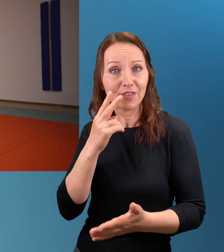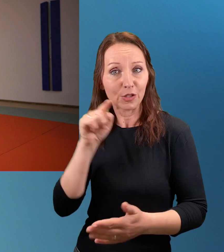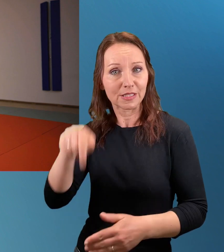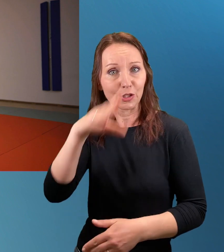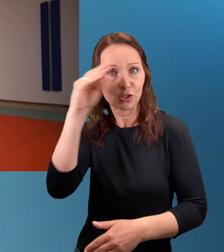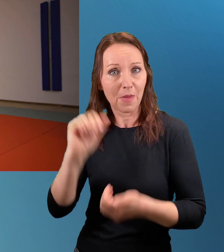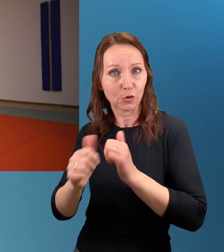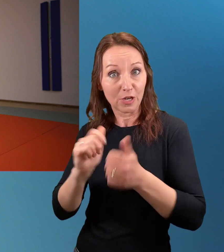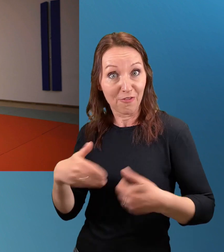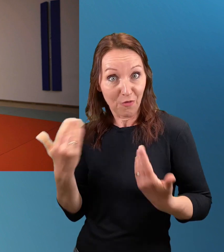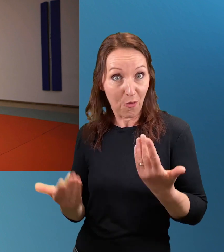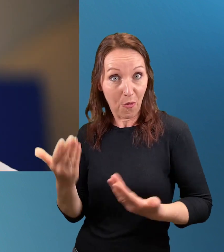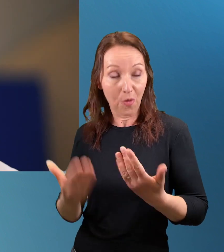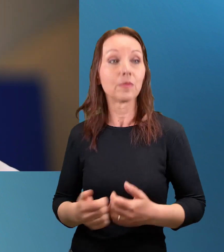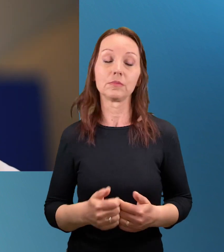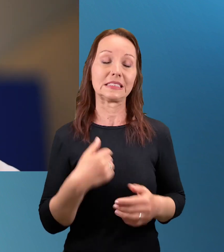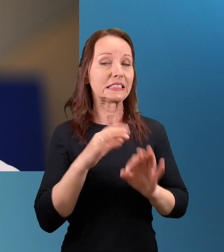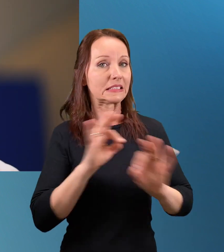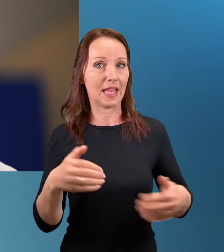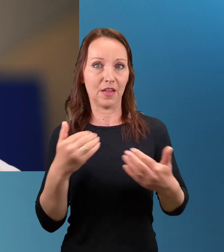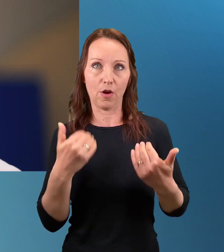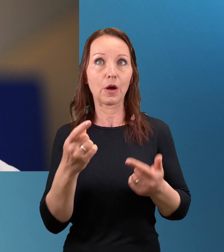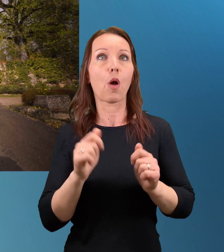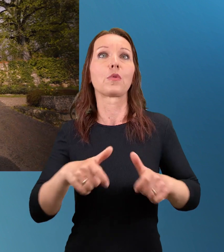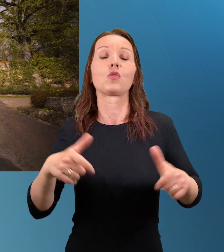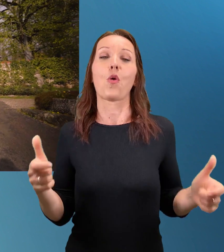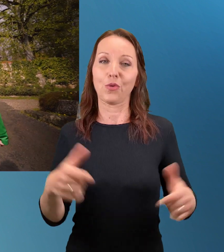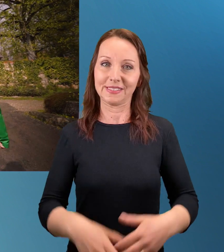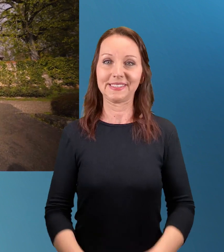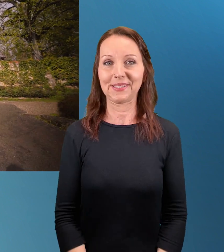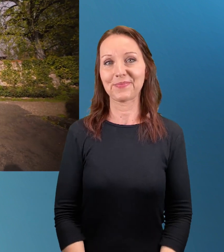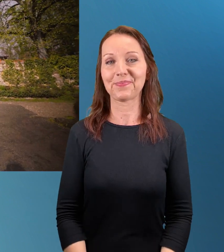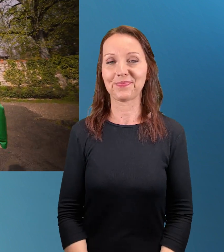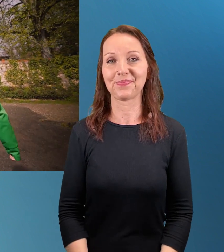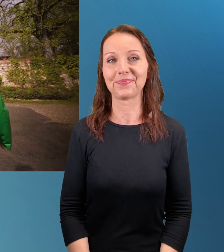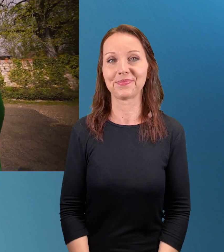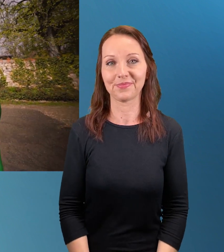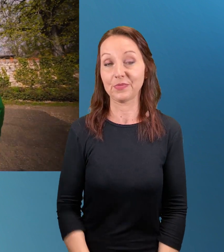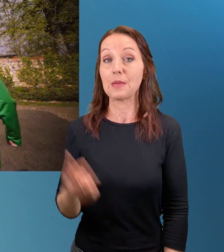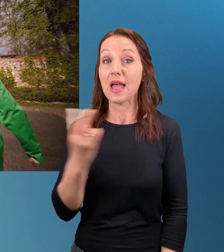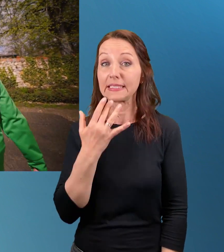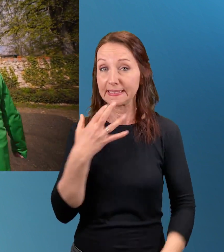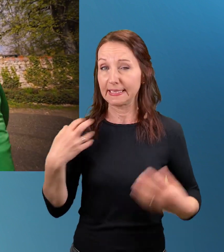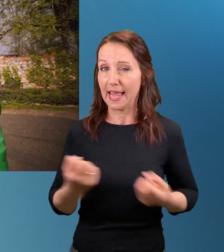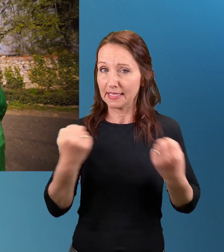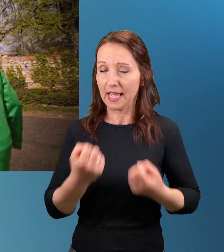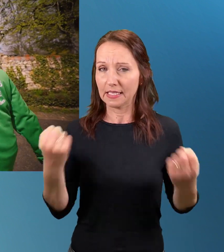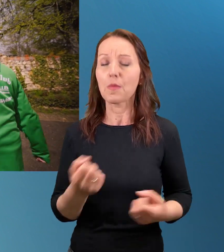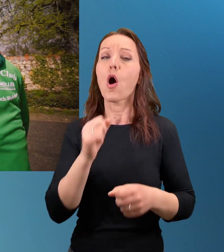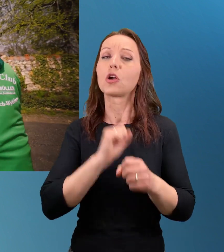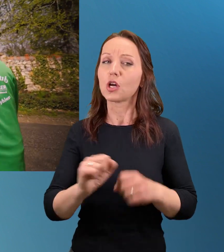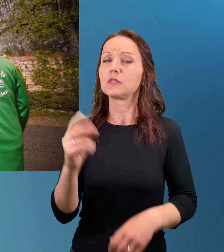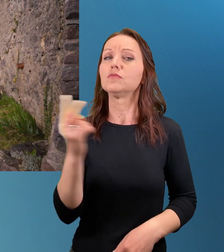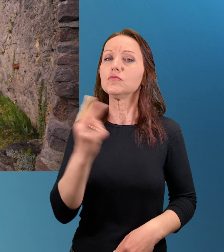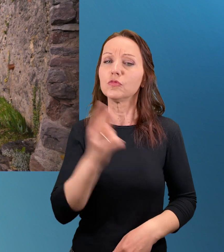im Sommer? Sehr. Da kommt was Großes. Bei allem Trainingseifer nutzen Viktoria und Oliver auch